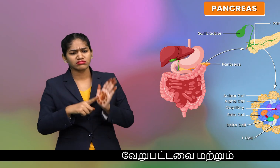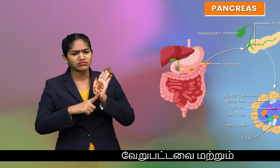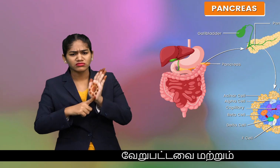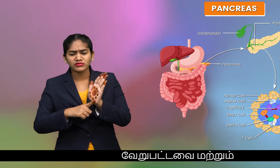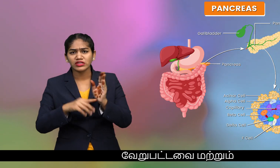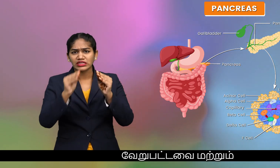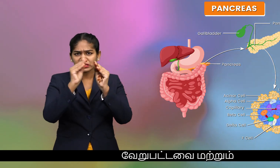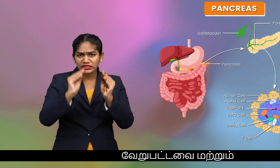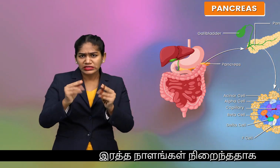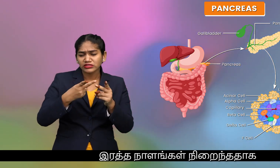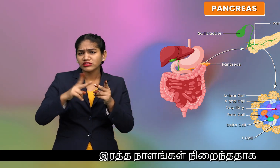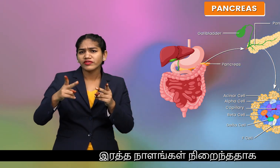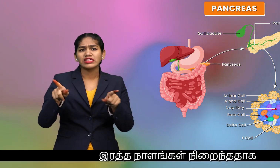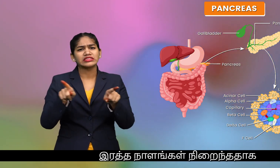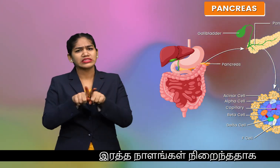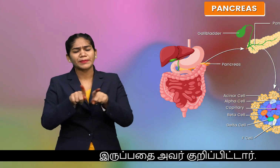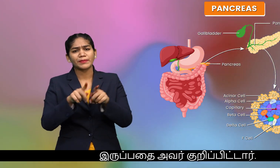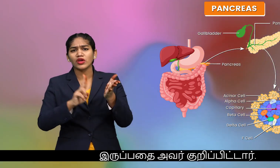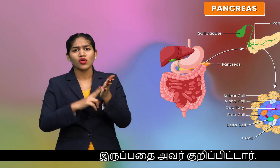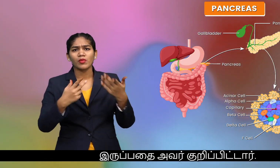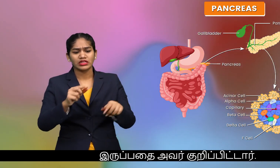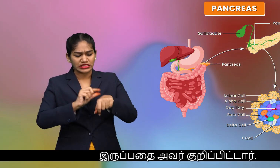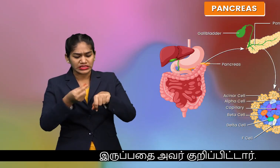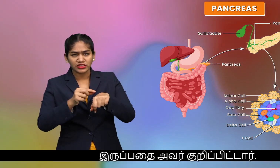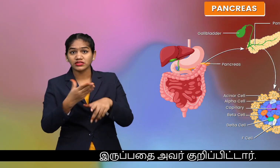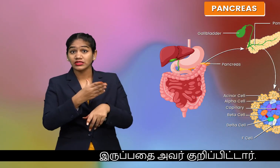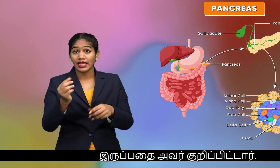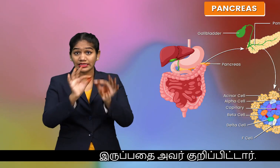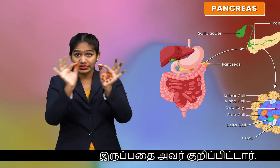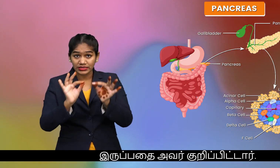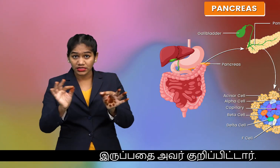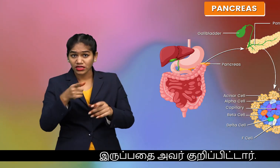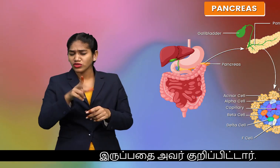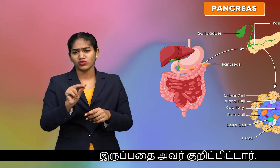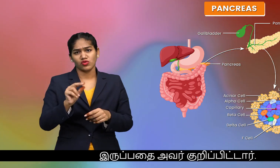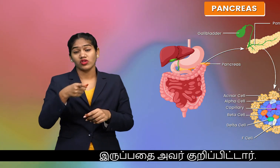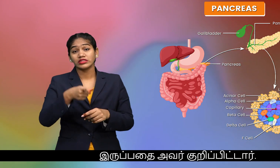வேறுபட்டவை மற்றும் இரத்த நாளங்கள் நிறைந்ததாக இருப்பதை அவர் குறிப்பிட்டார்.